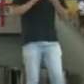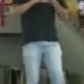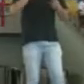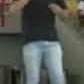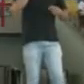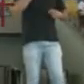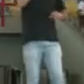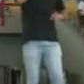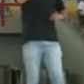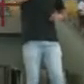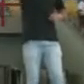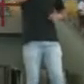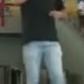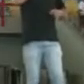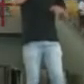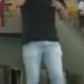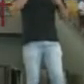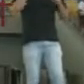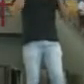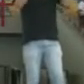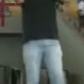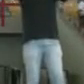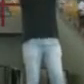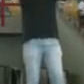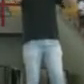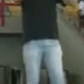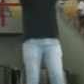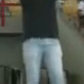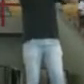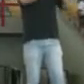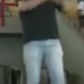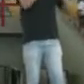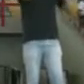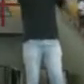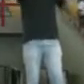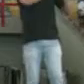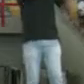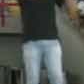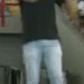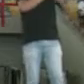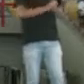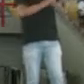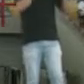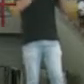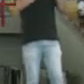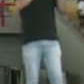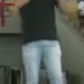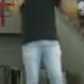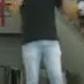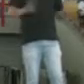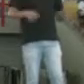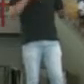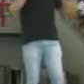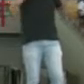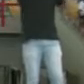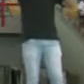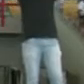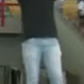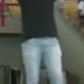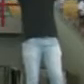vou defender tem que ter alguma relação com os textos de apoio, tem que ter alguma relação com o comando da proposta. Isso é